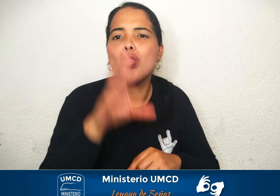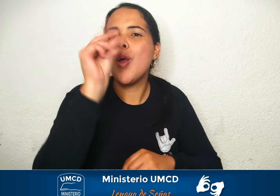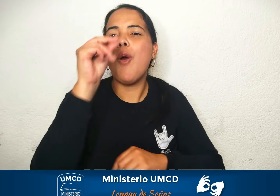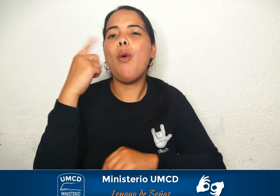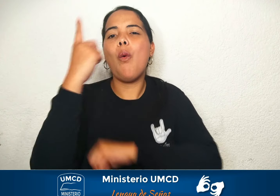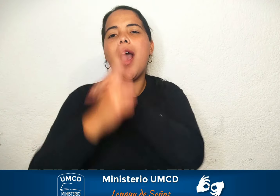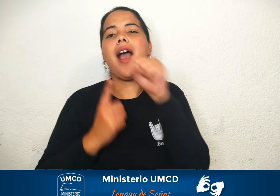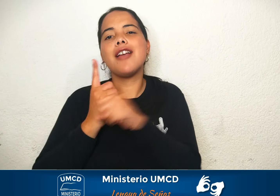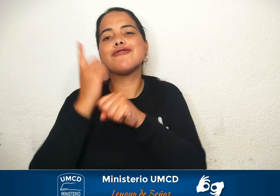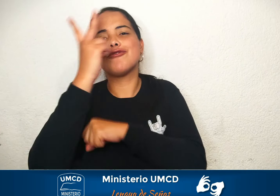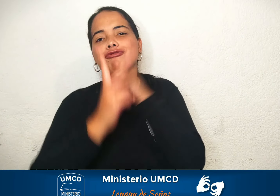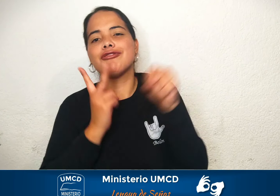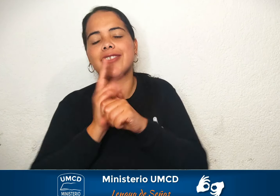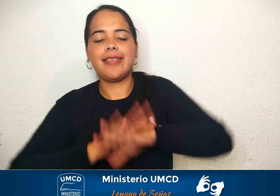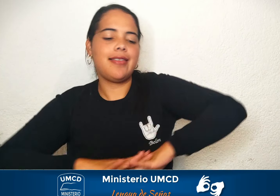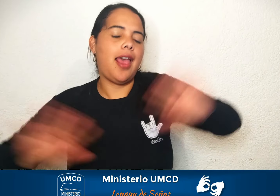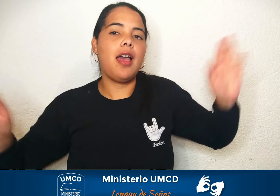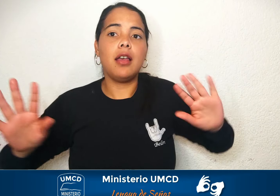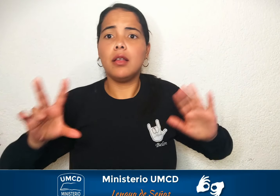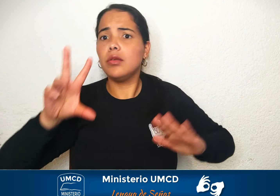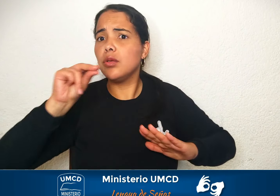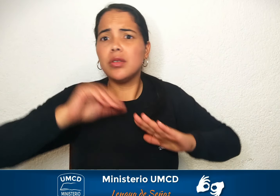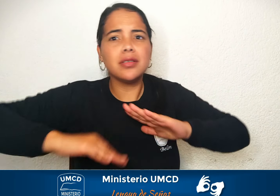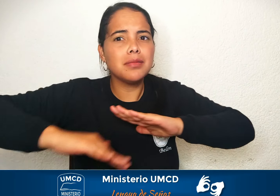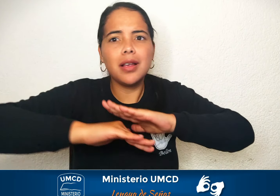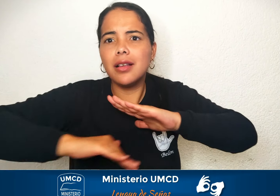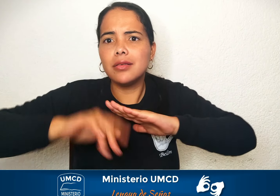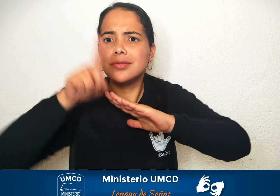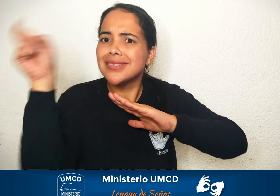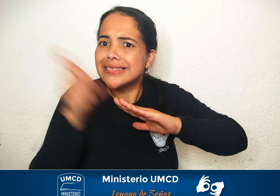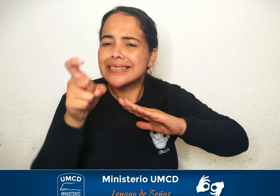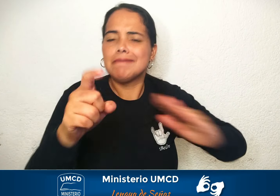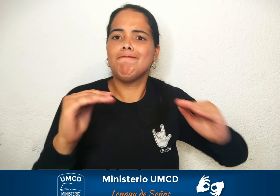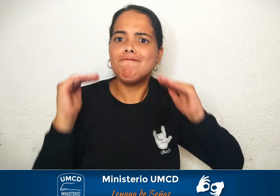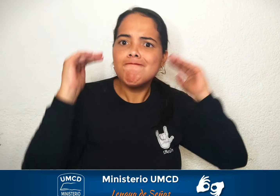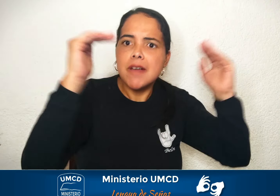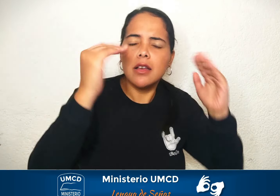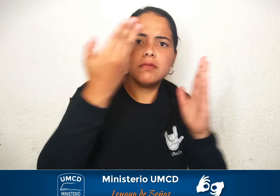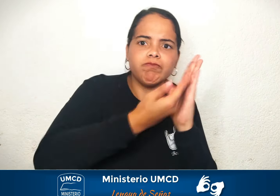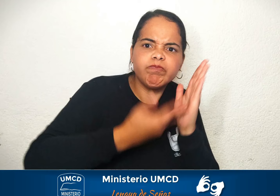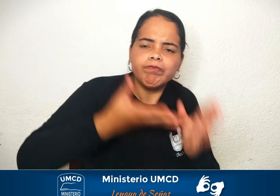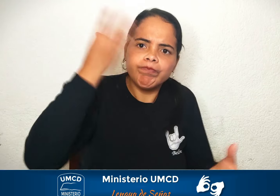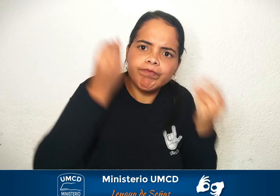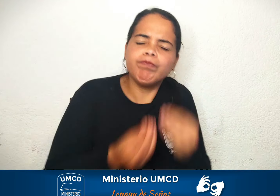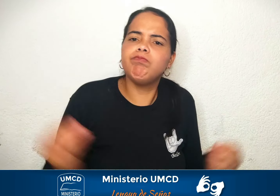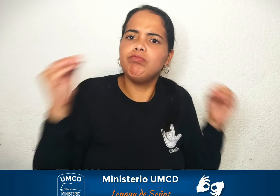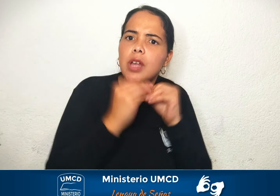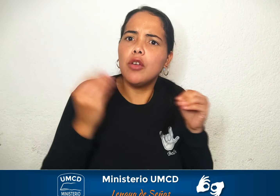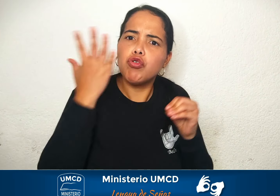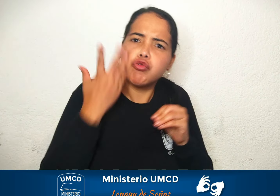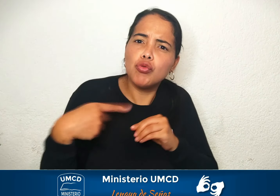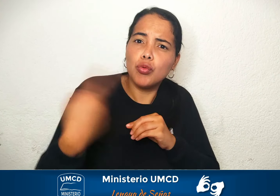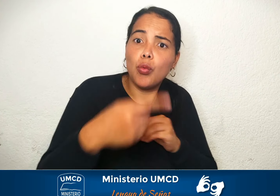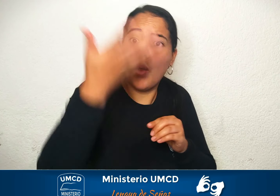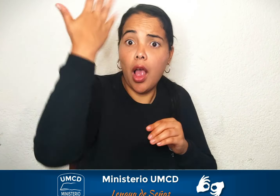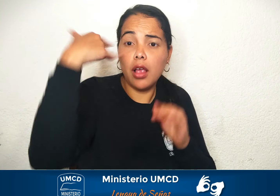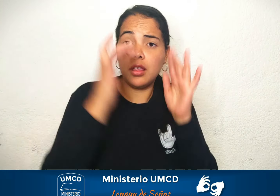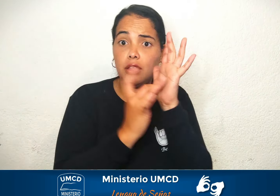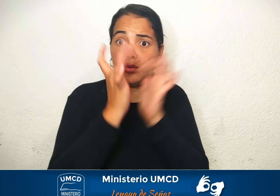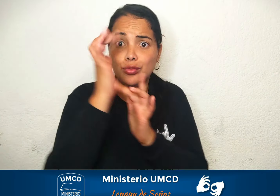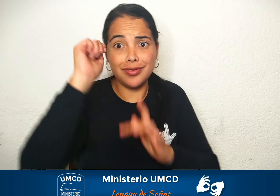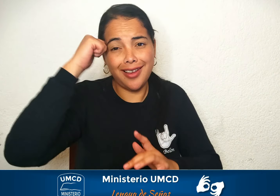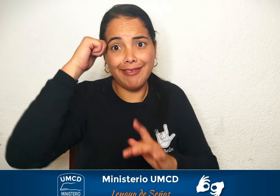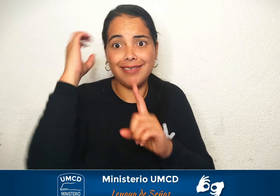constante. Eso es algo que cada uno de nosotros debemos recordar. Aún mismo el Señor Jesucristo, cuando estuvo con